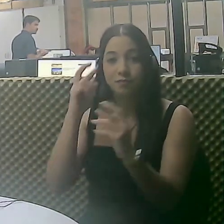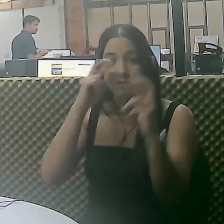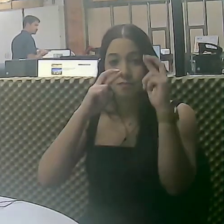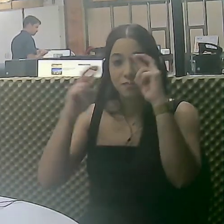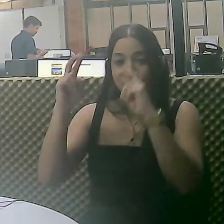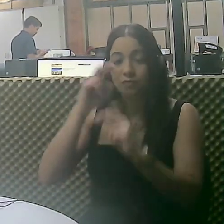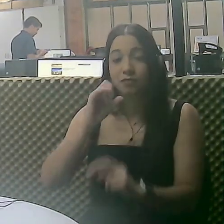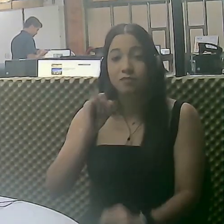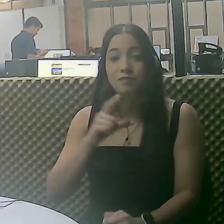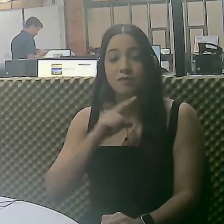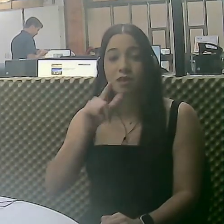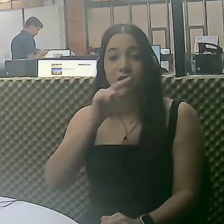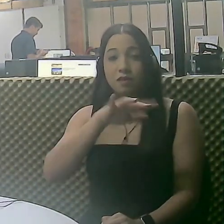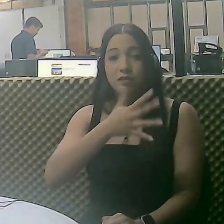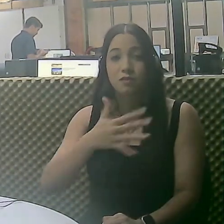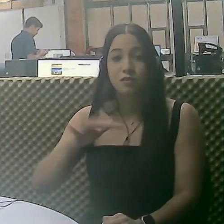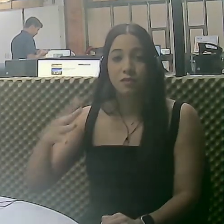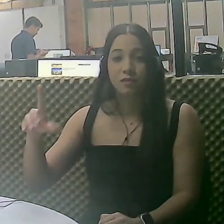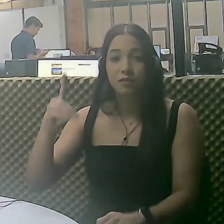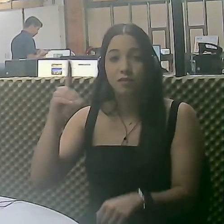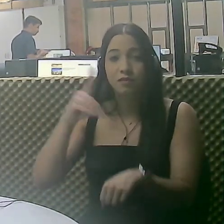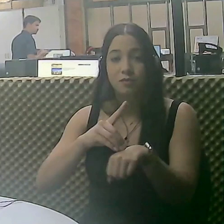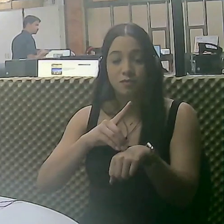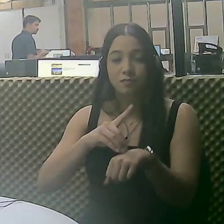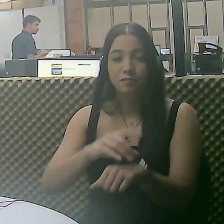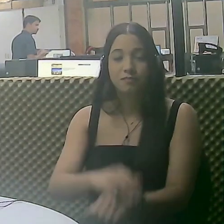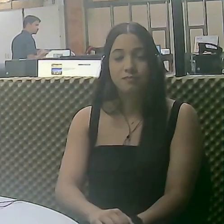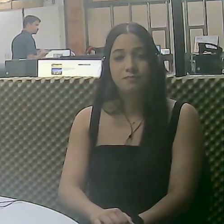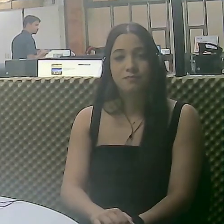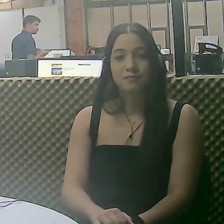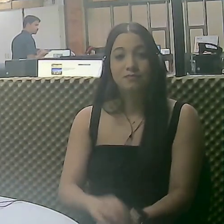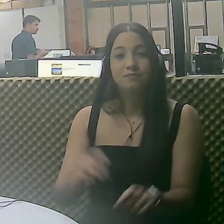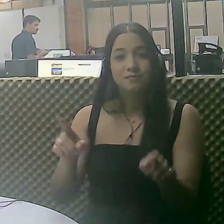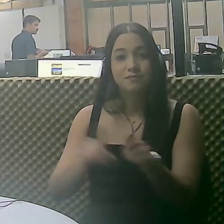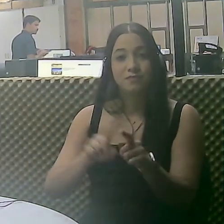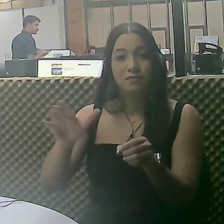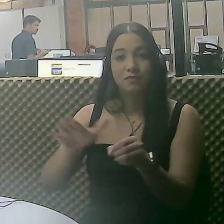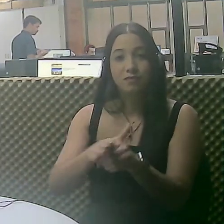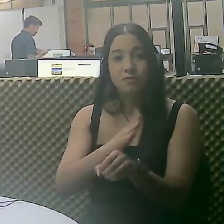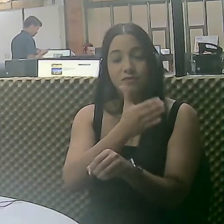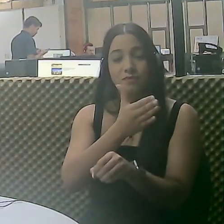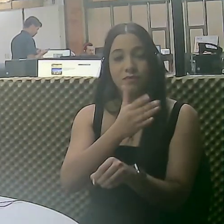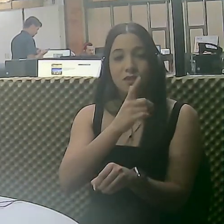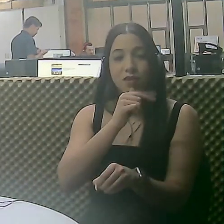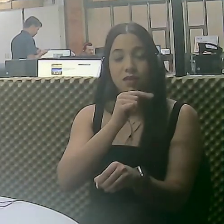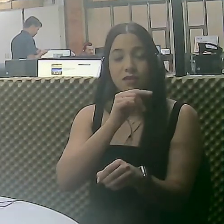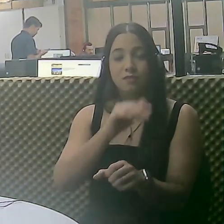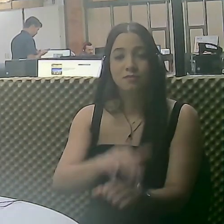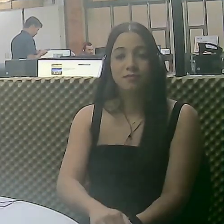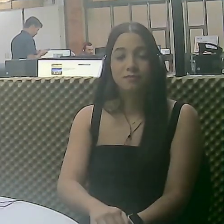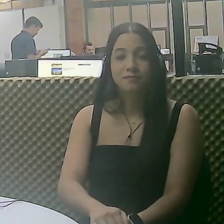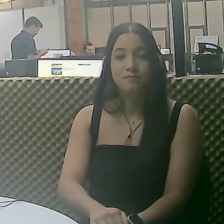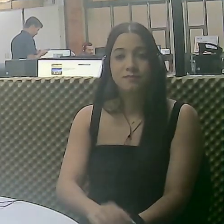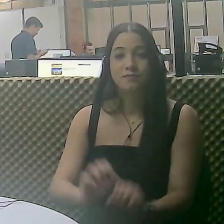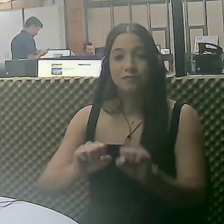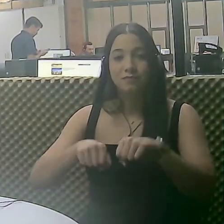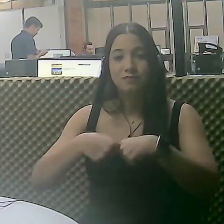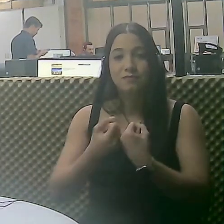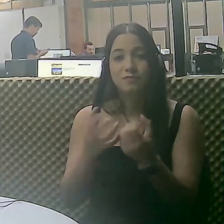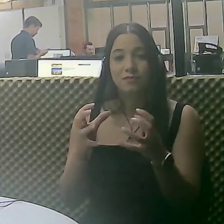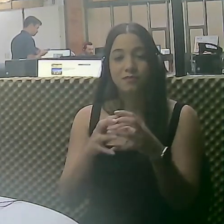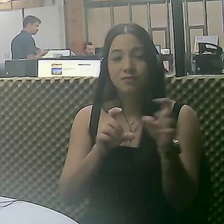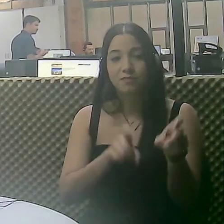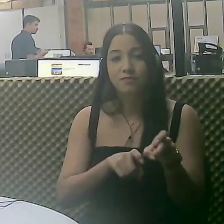de possíveis criadouros e focos de larvas do mosquito, além de vedação correta de caixas d'água. A força-tarefa